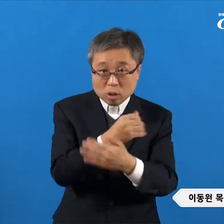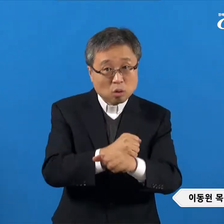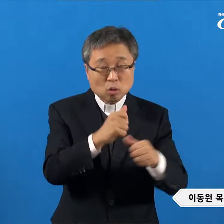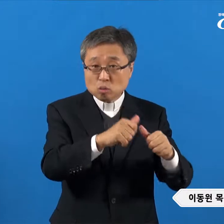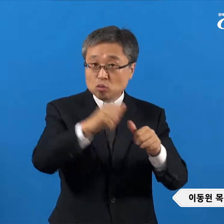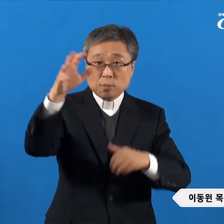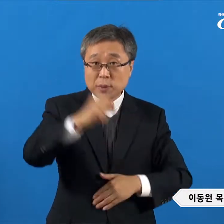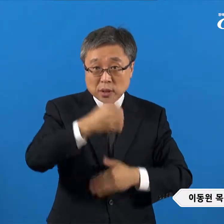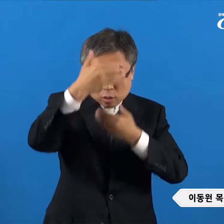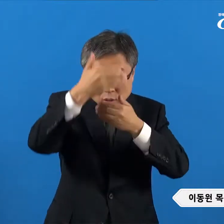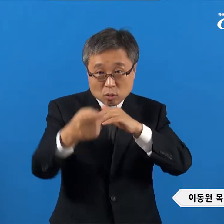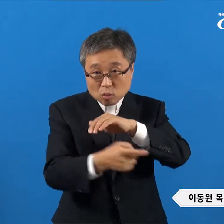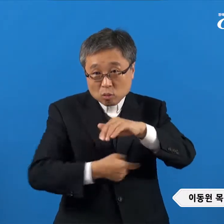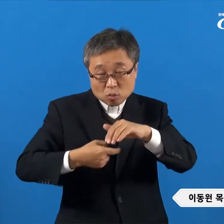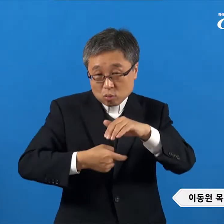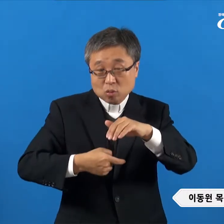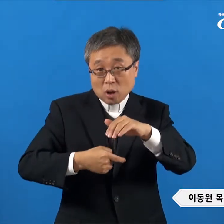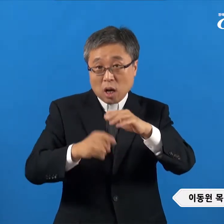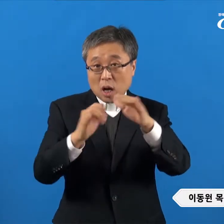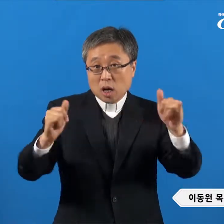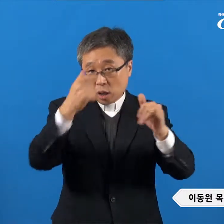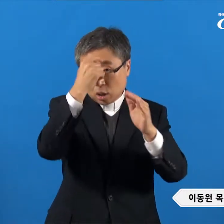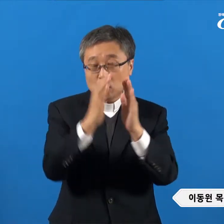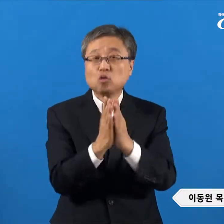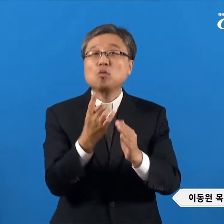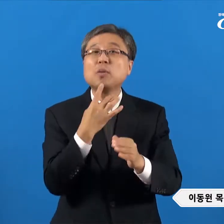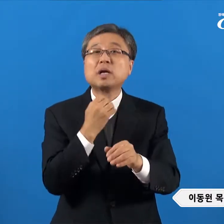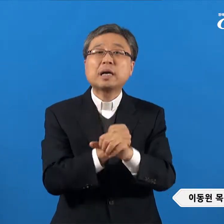이 강도가 기도만 한 것이 아니었다는 사실이에요.